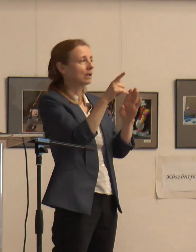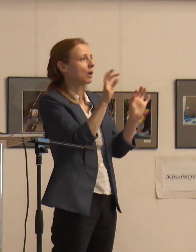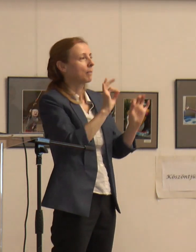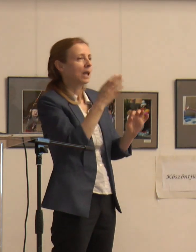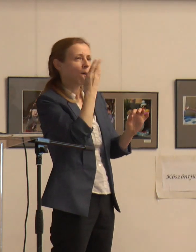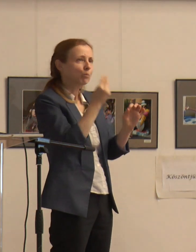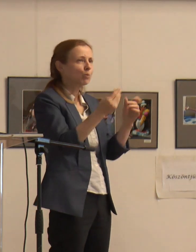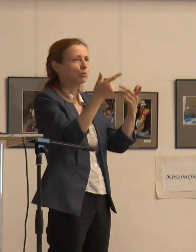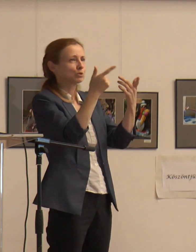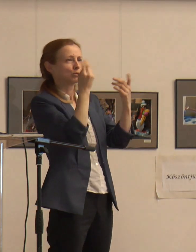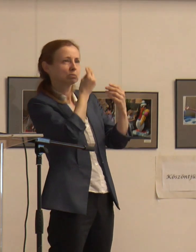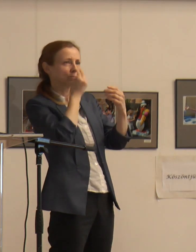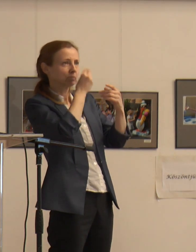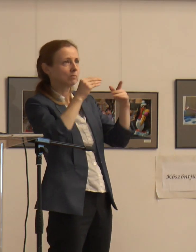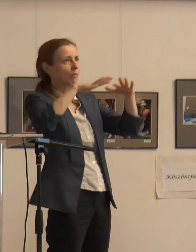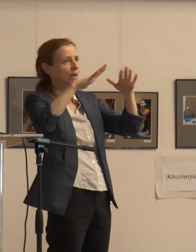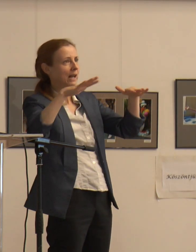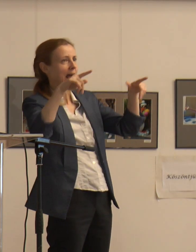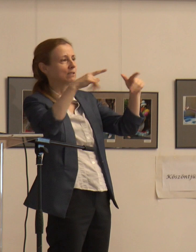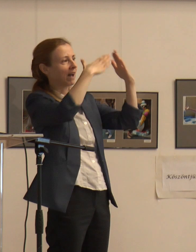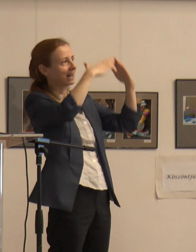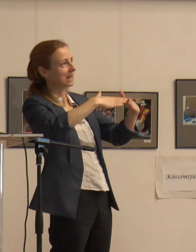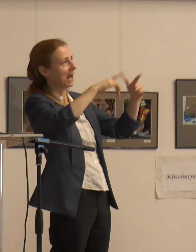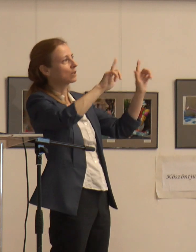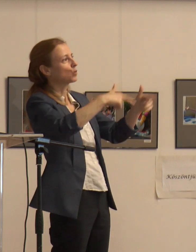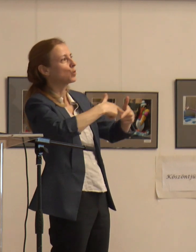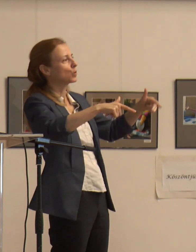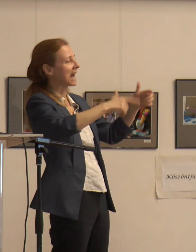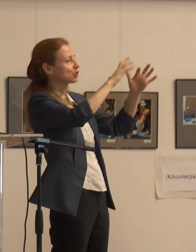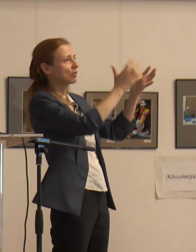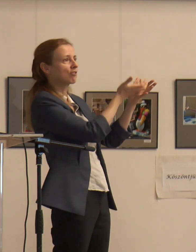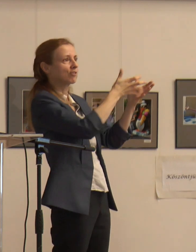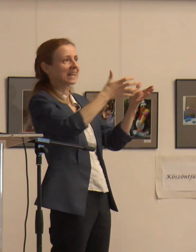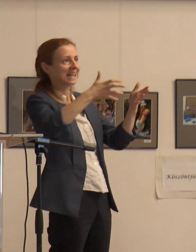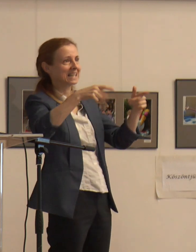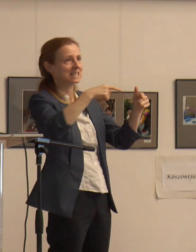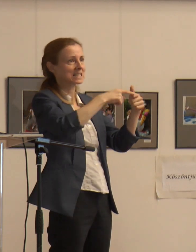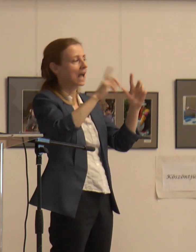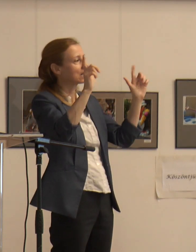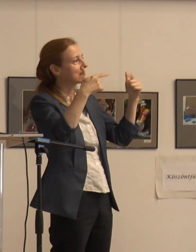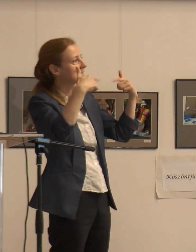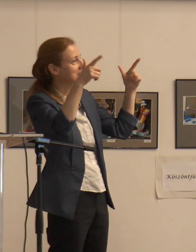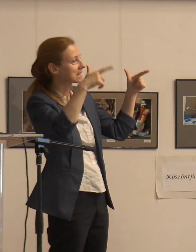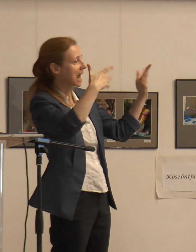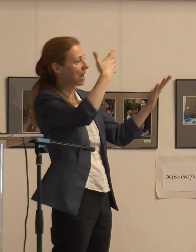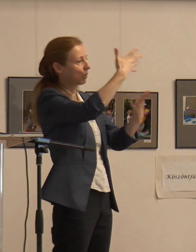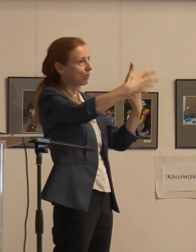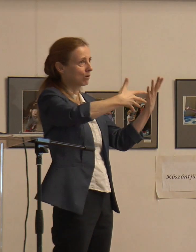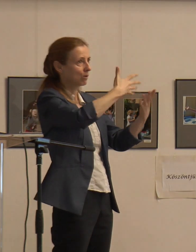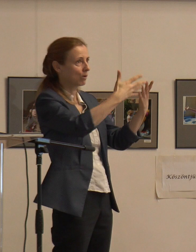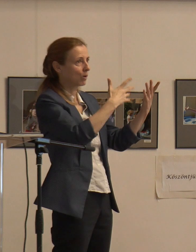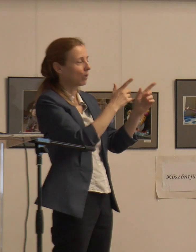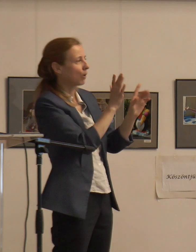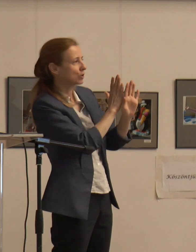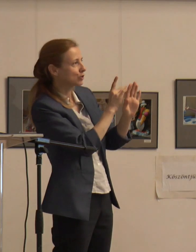hús látvány volt a házak tetején, a sok üres fészek. Szellő lehet rám, sejtés